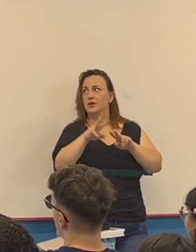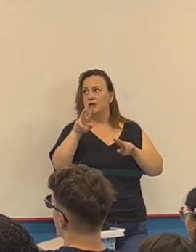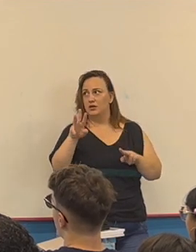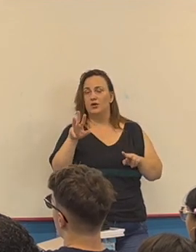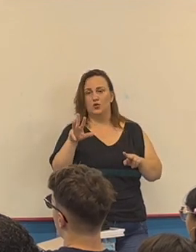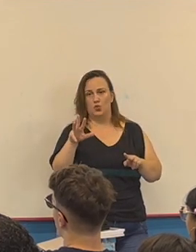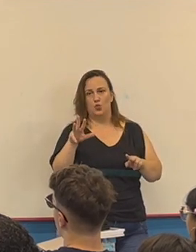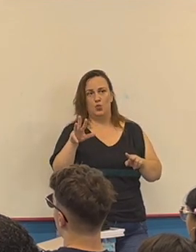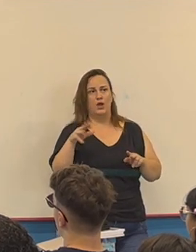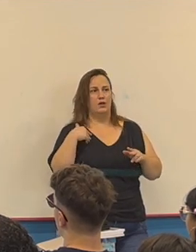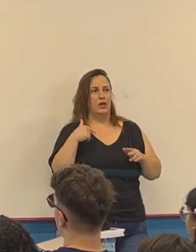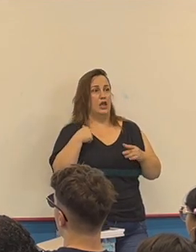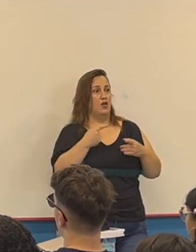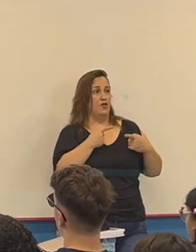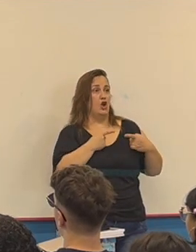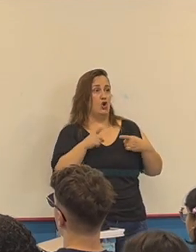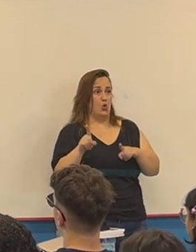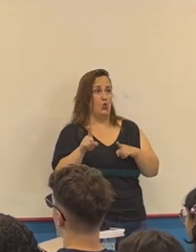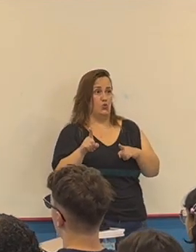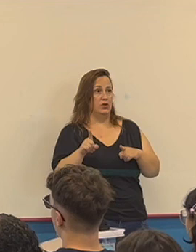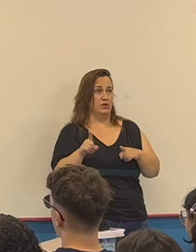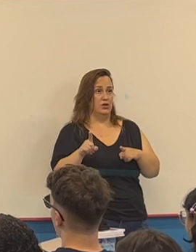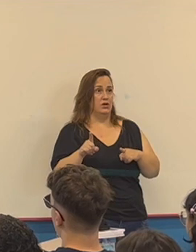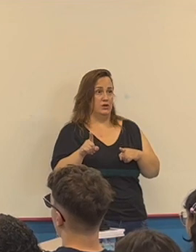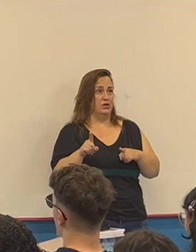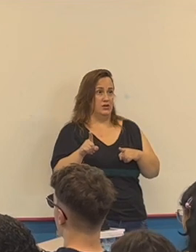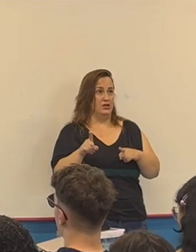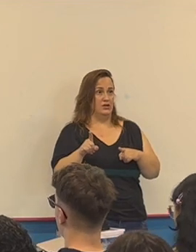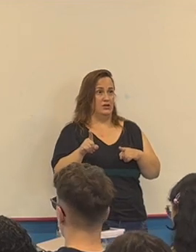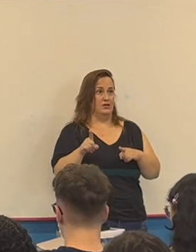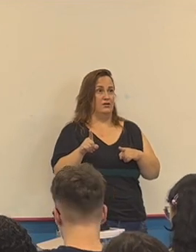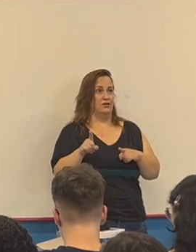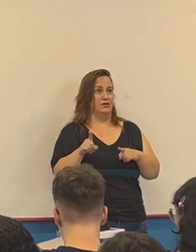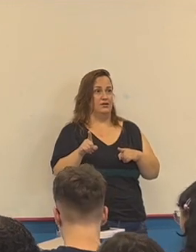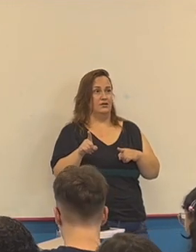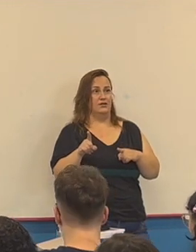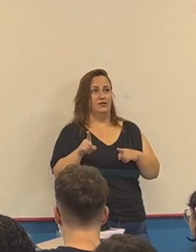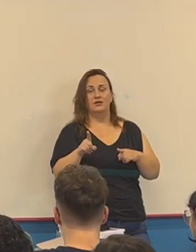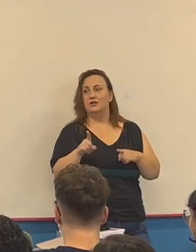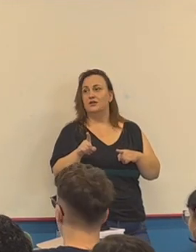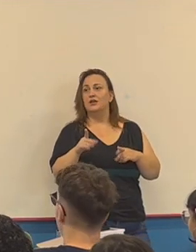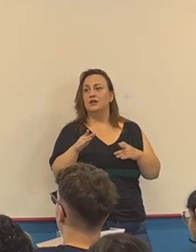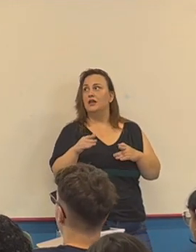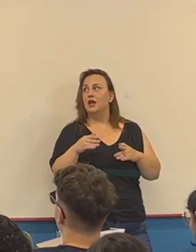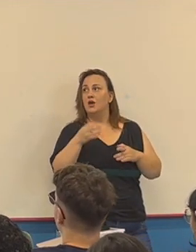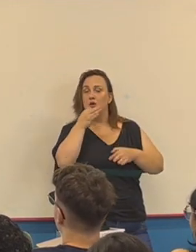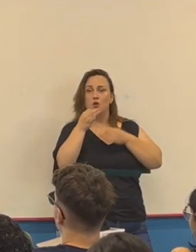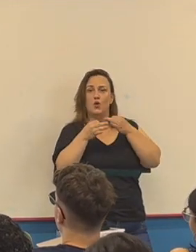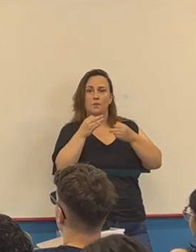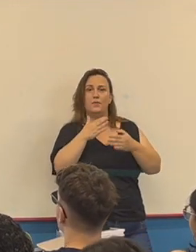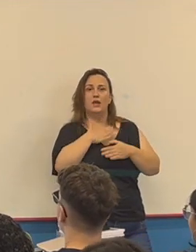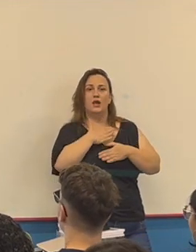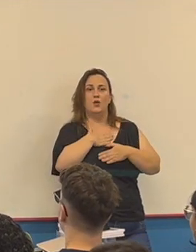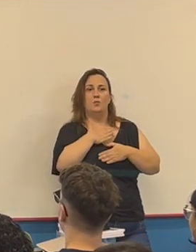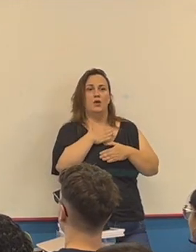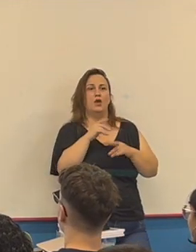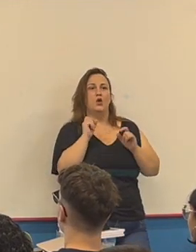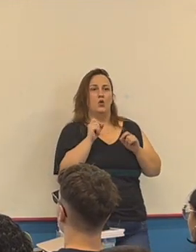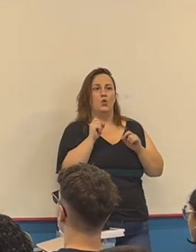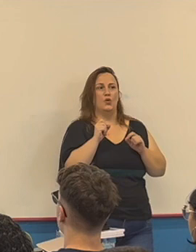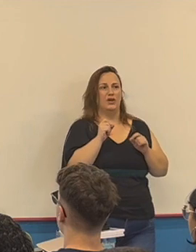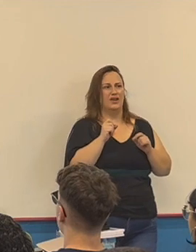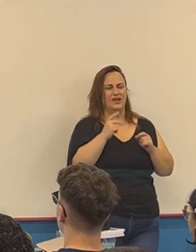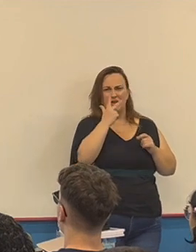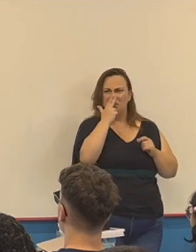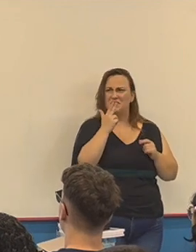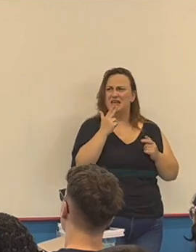contra isso tudo que aconteceu. Então, para mim, tudo isso que aconteceu fez parecer que